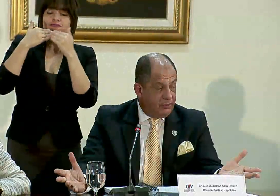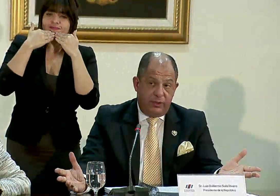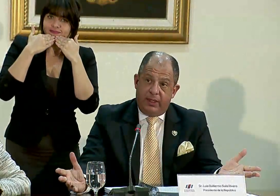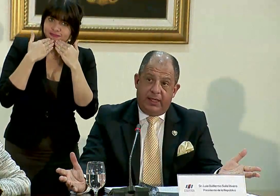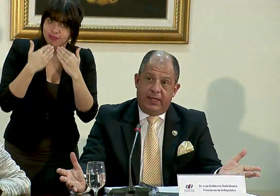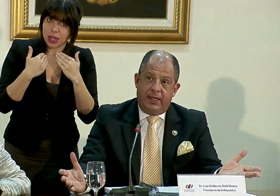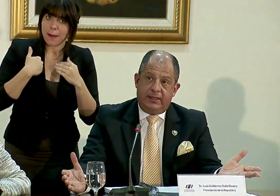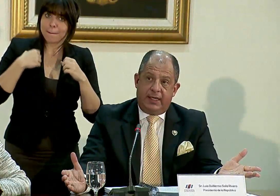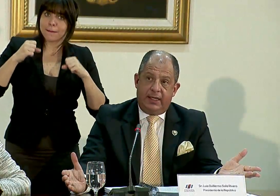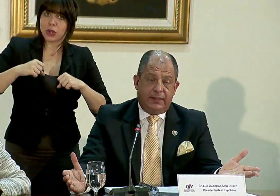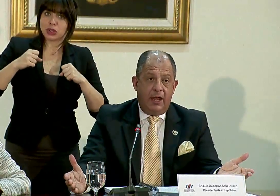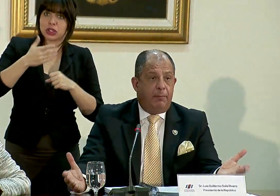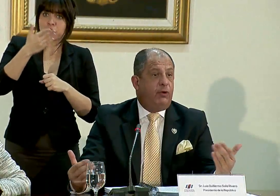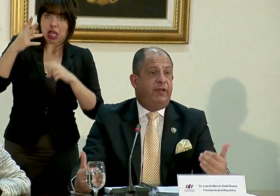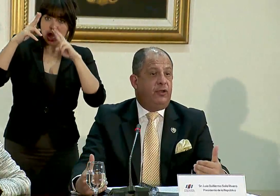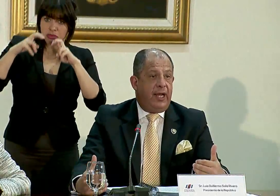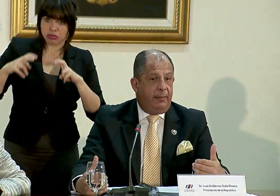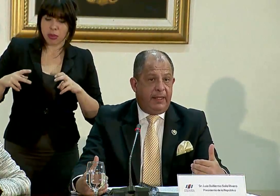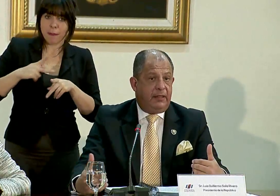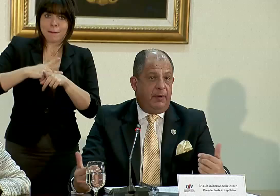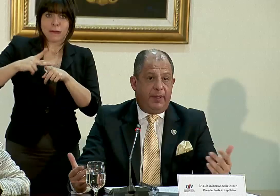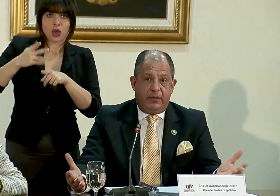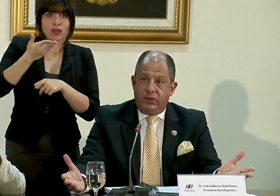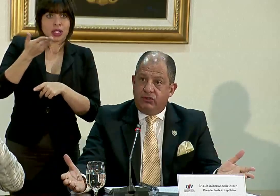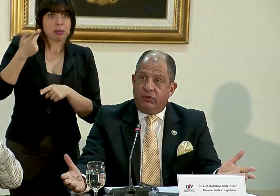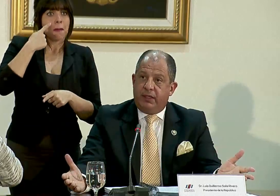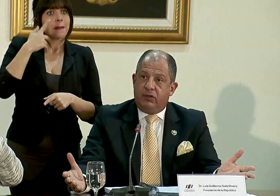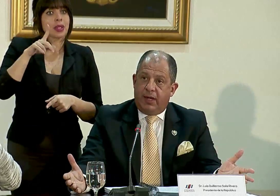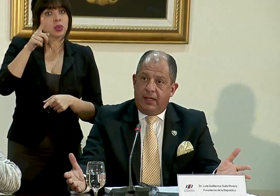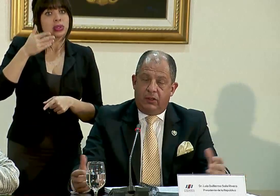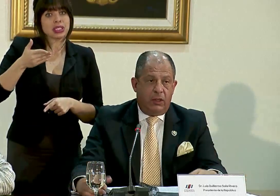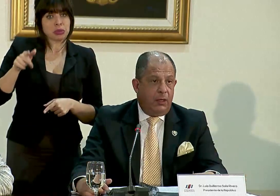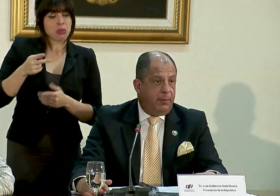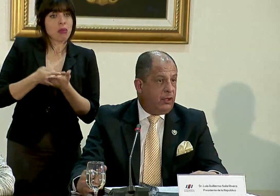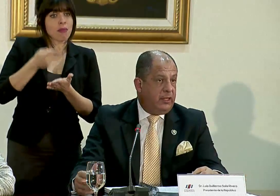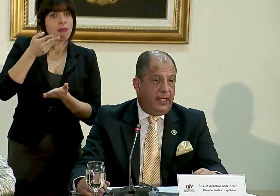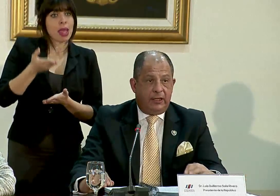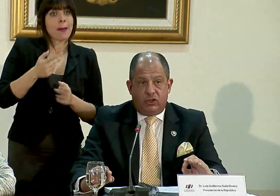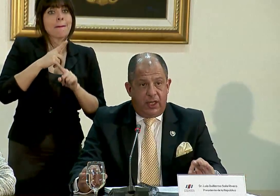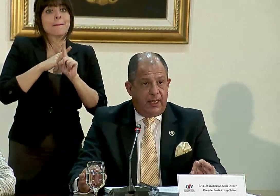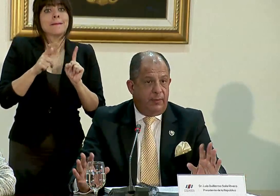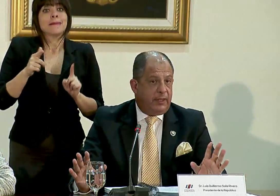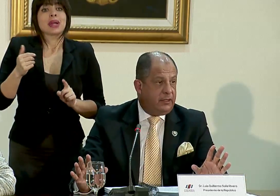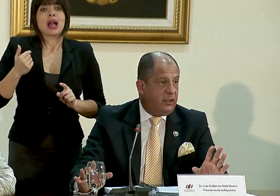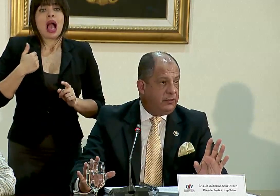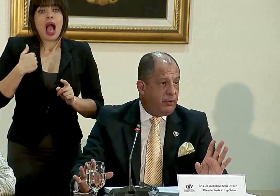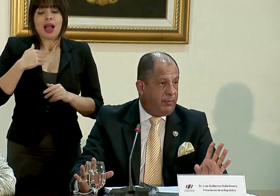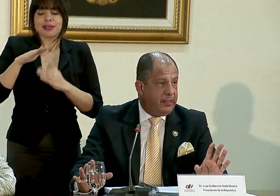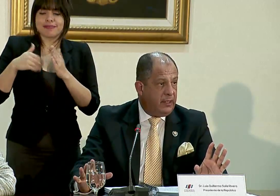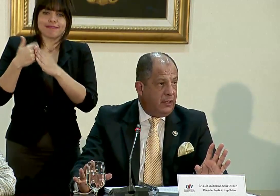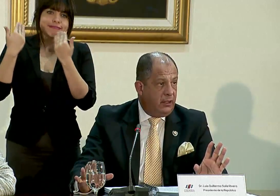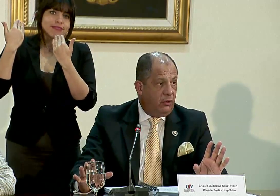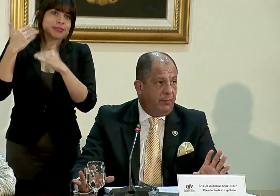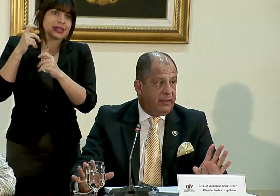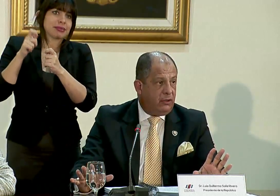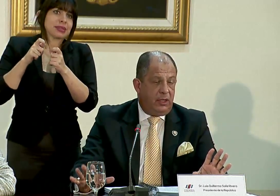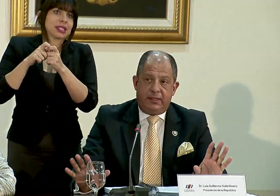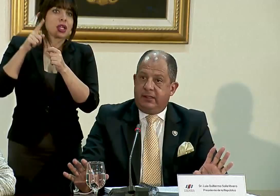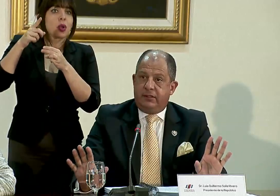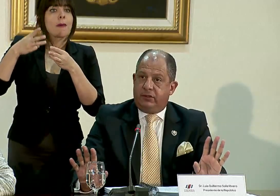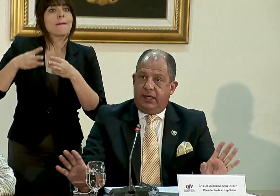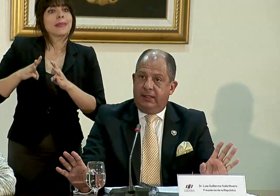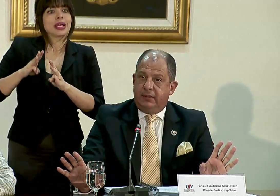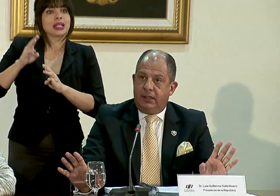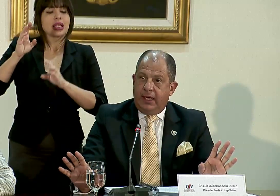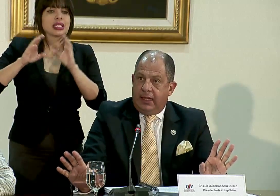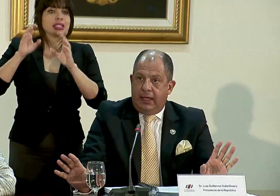tener esa posibilidad de analizarlas profesionalmente me parece un instrumento válido pero que tiene todas las limitaciones propias de un método